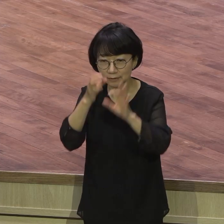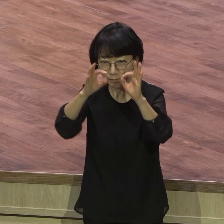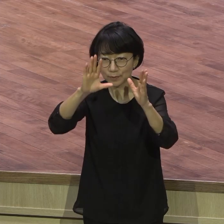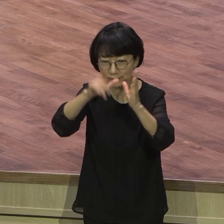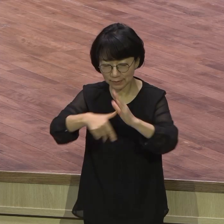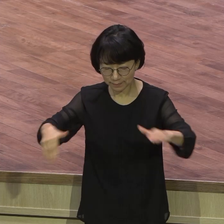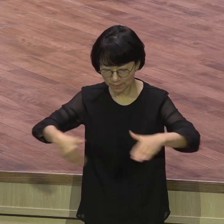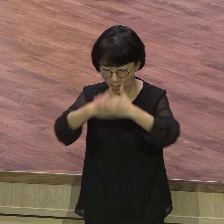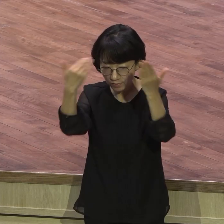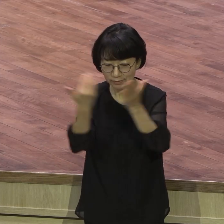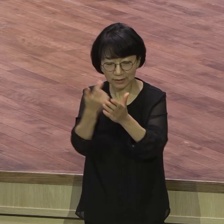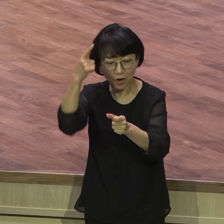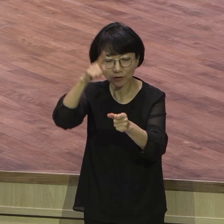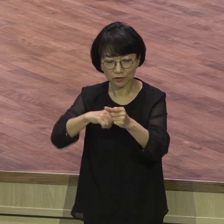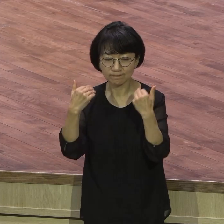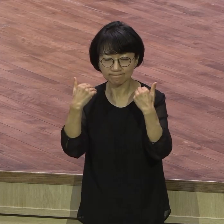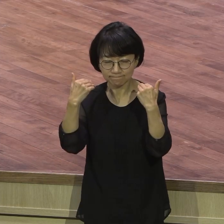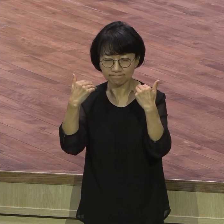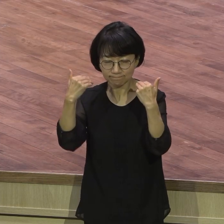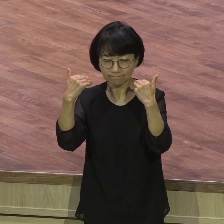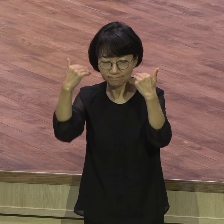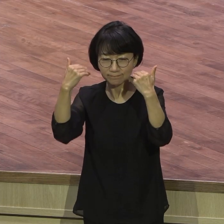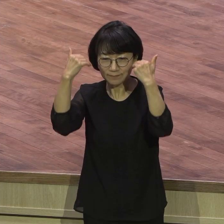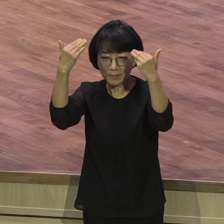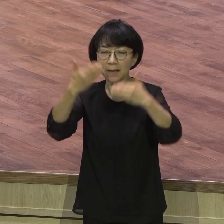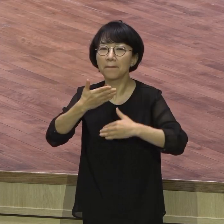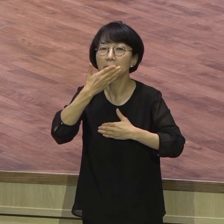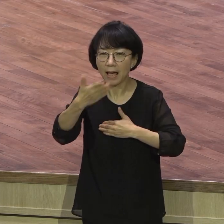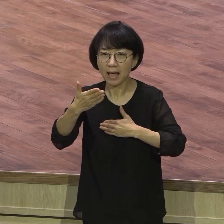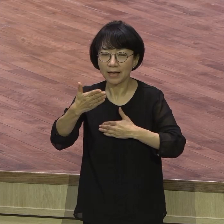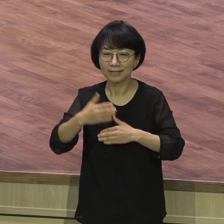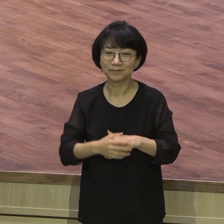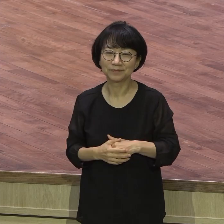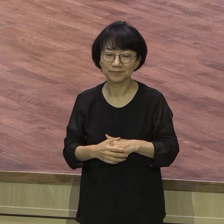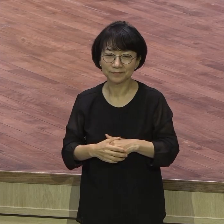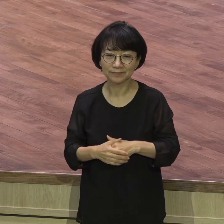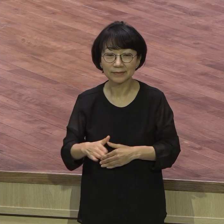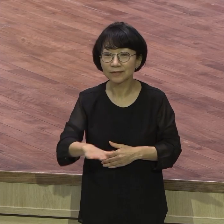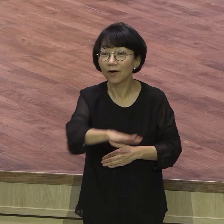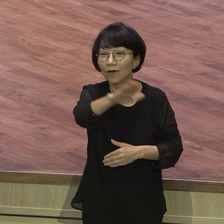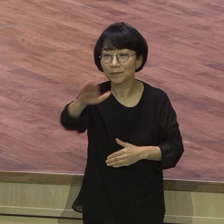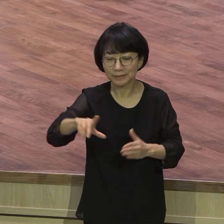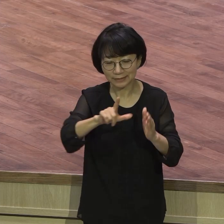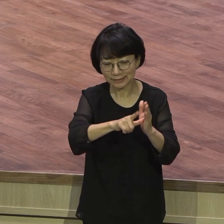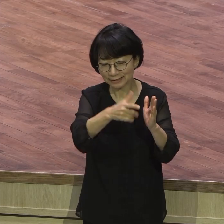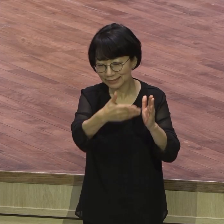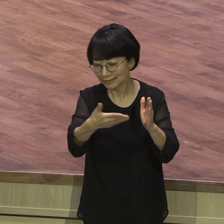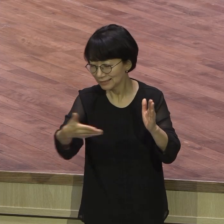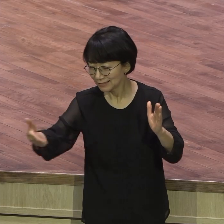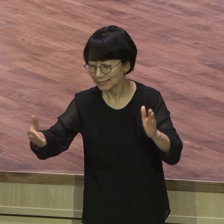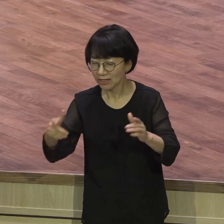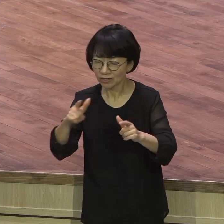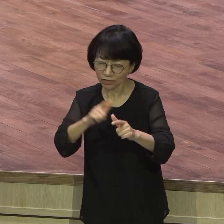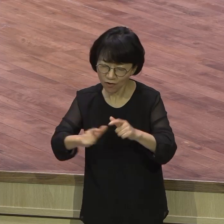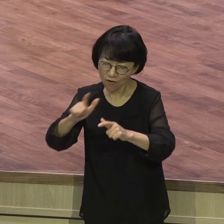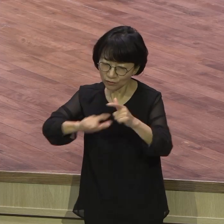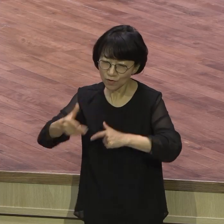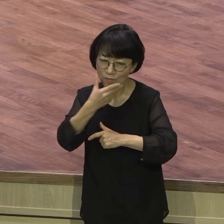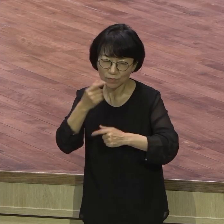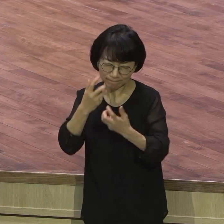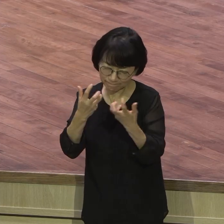영계 전성도는 이 시간이 가면 갈수록 더 보금으로 충만해서 성경적 거룩한